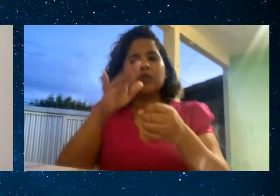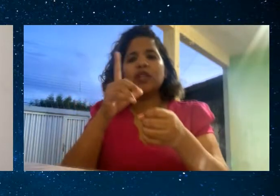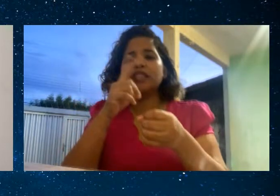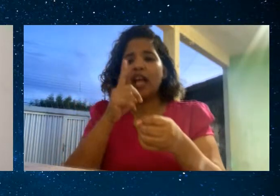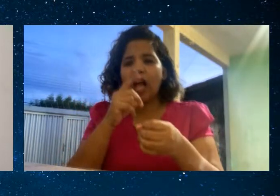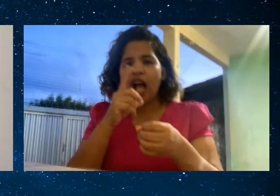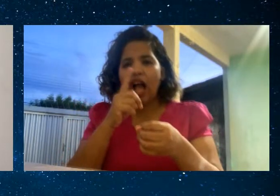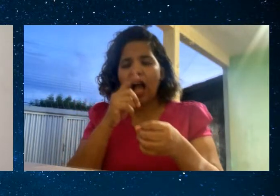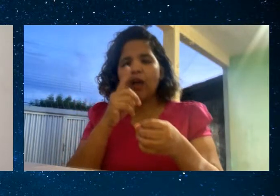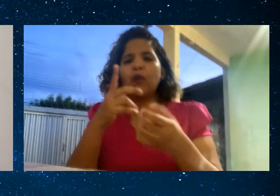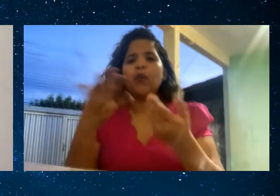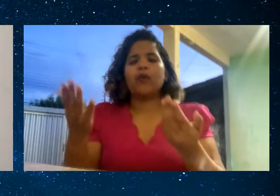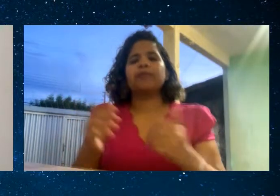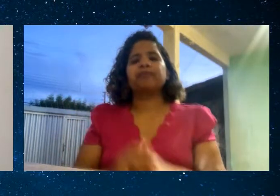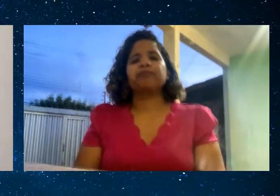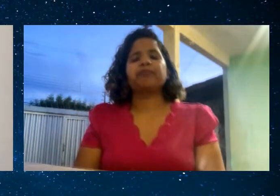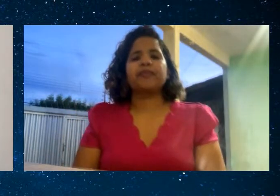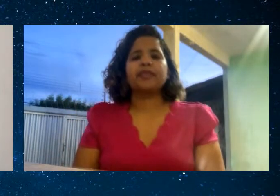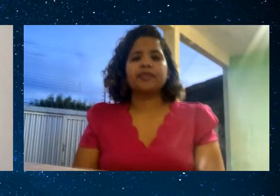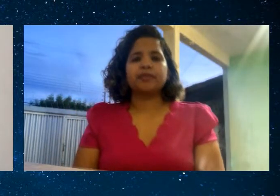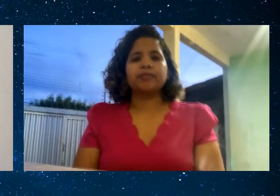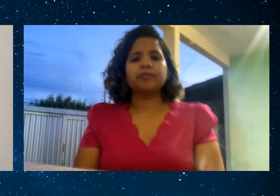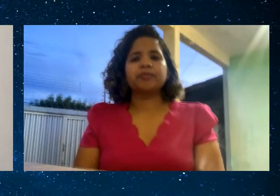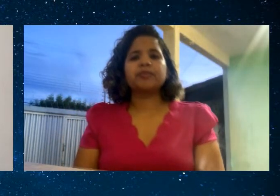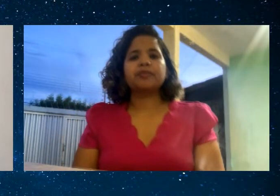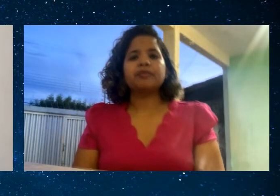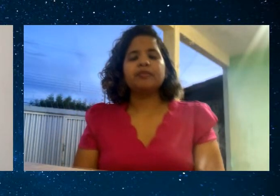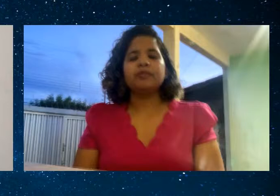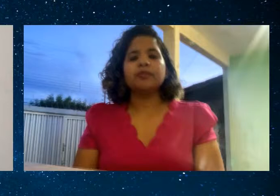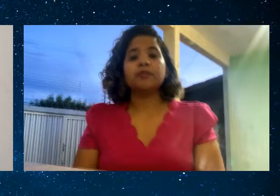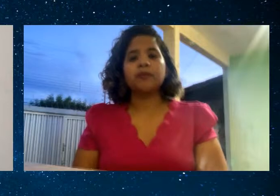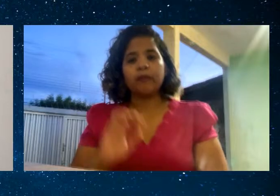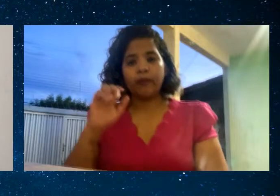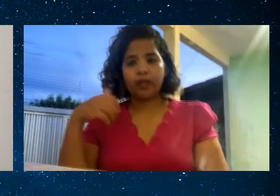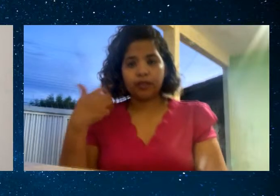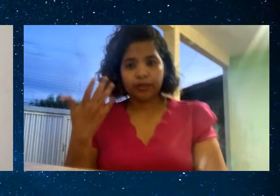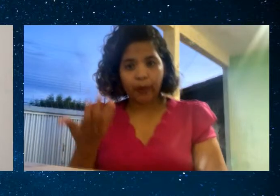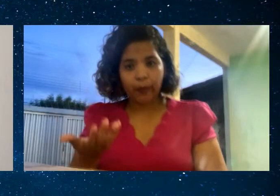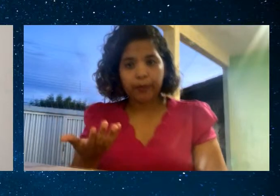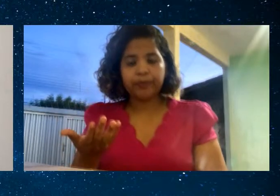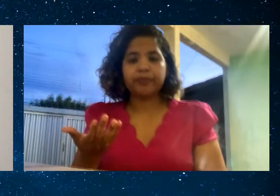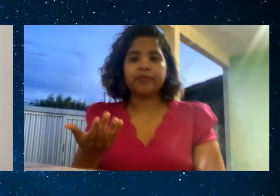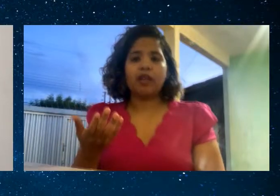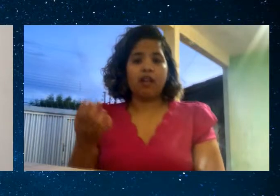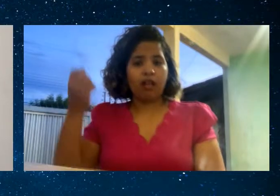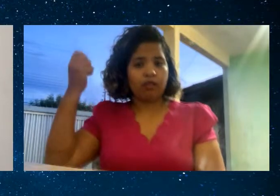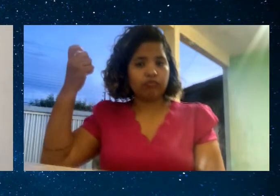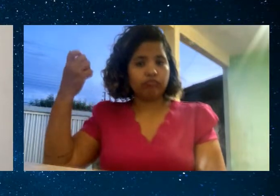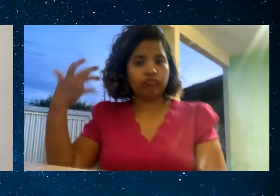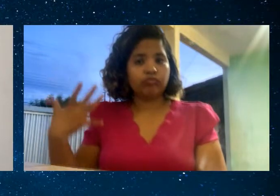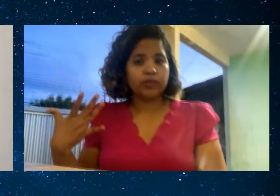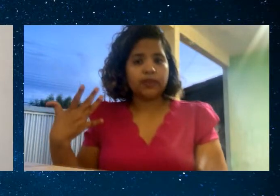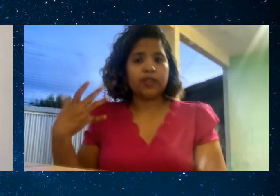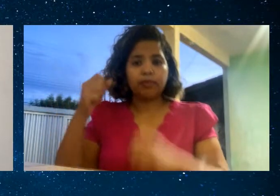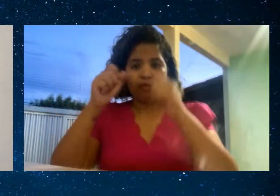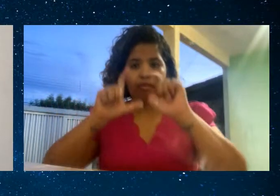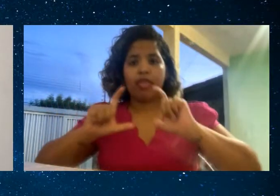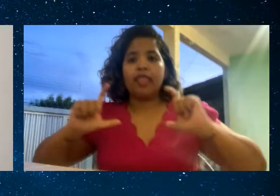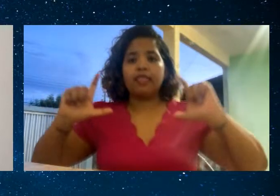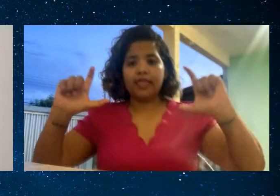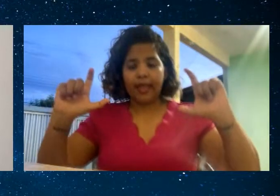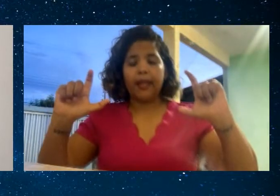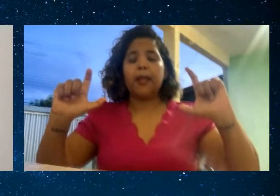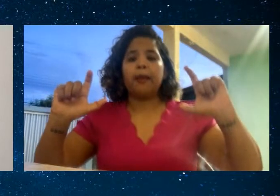com as bênçãos de Deus não é isso então vamos descrever a tela que está à sua